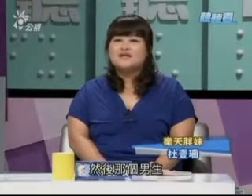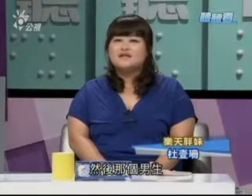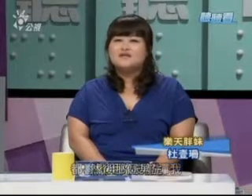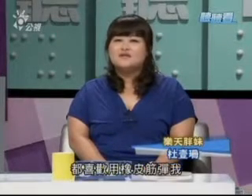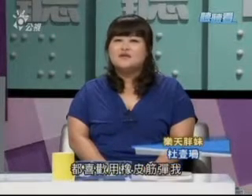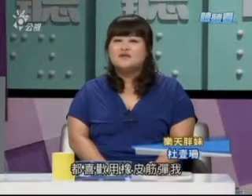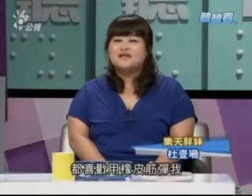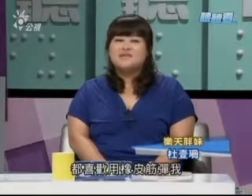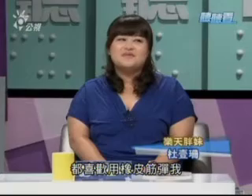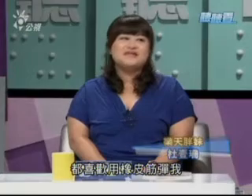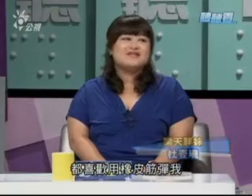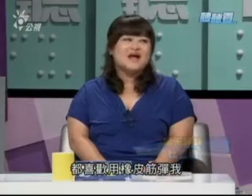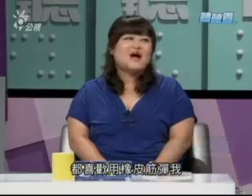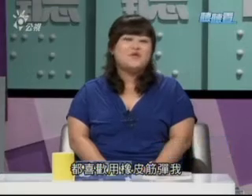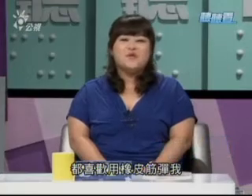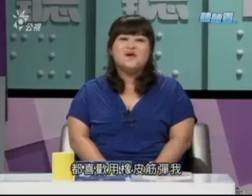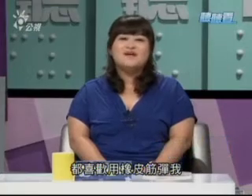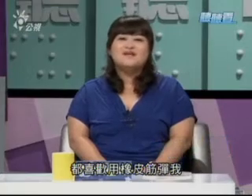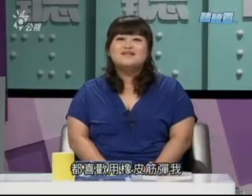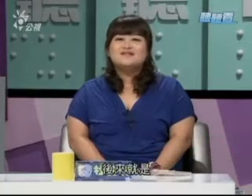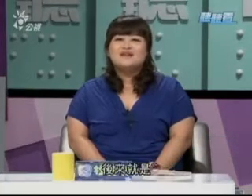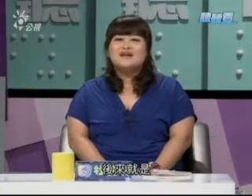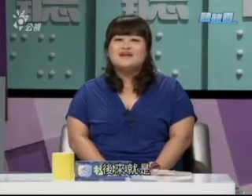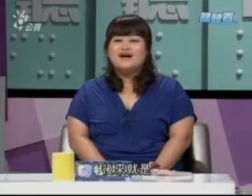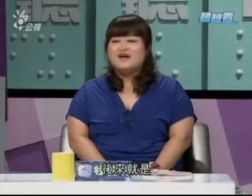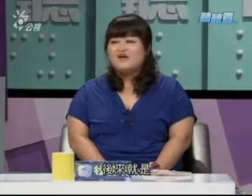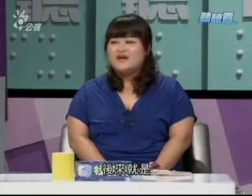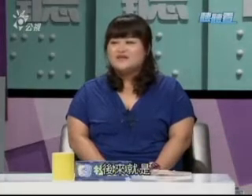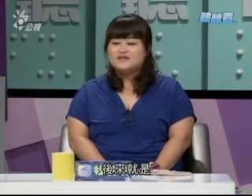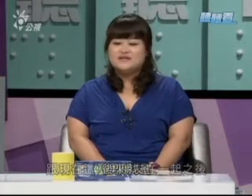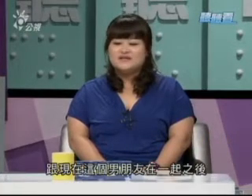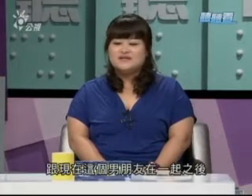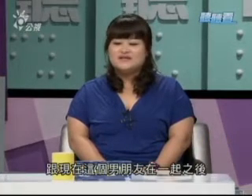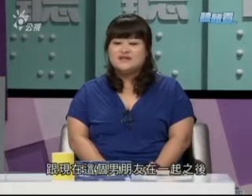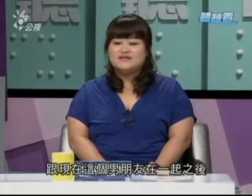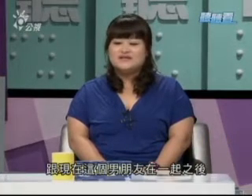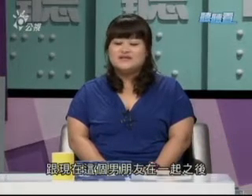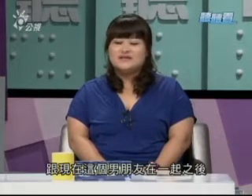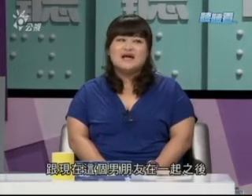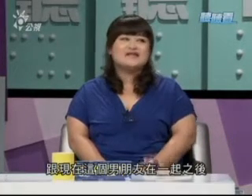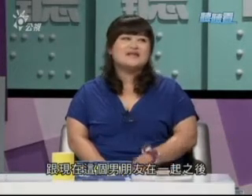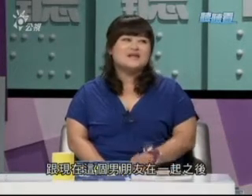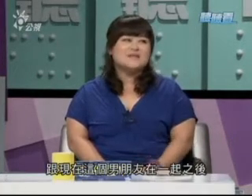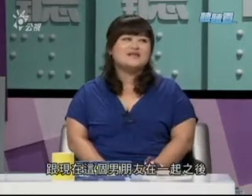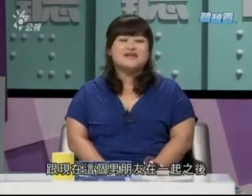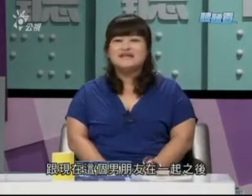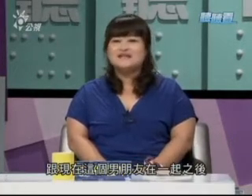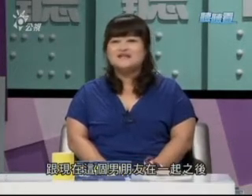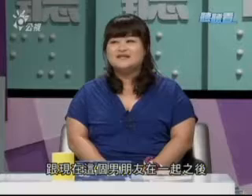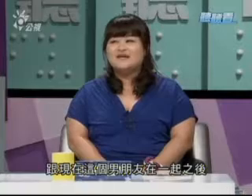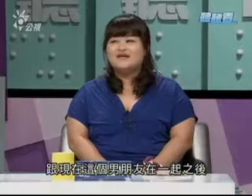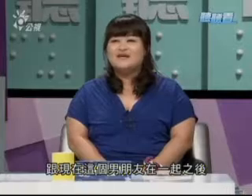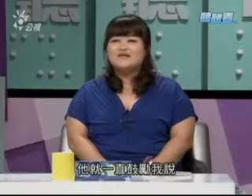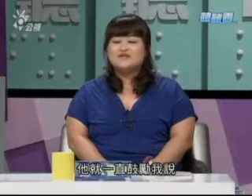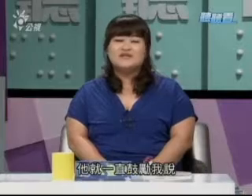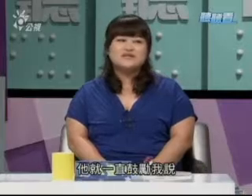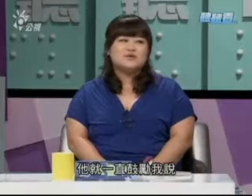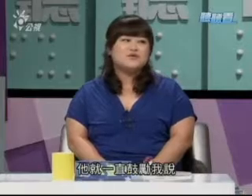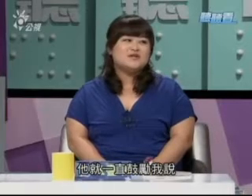生都喜欢用橡皮筋弹我。对，那后来就是跟现在这个男朋友在一起之后，他就一直鼓励